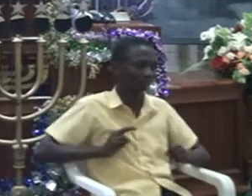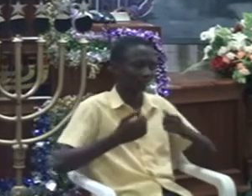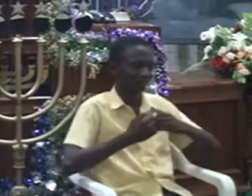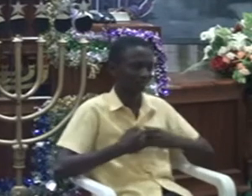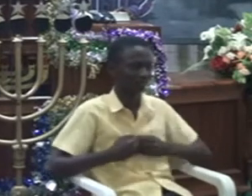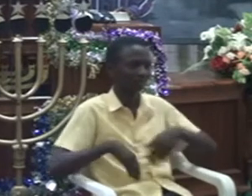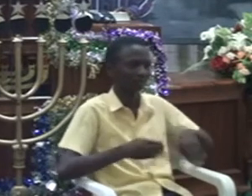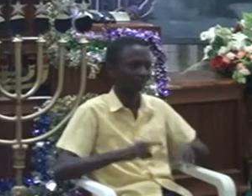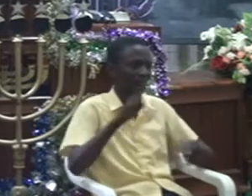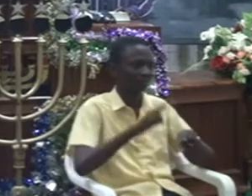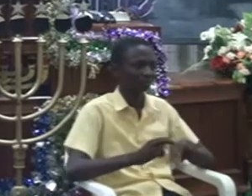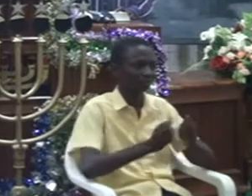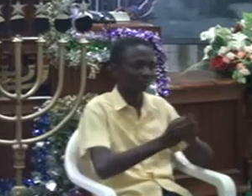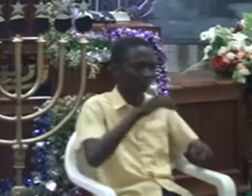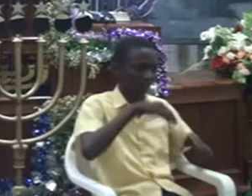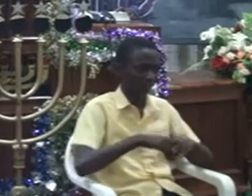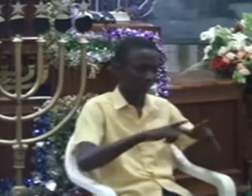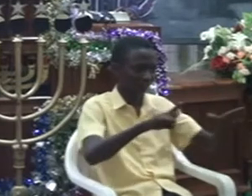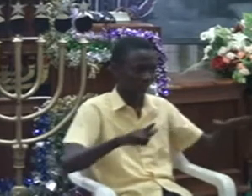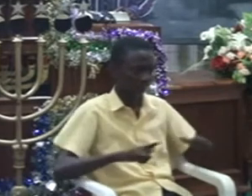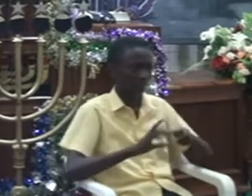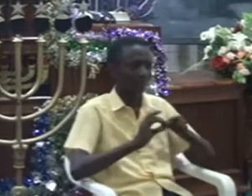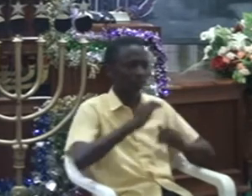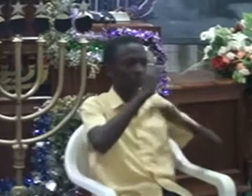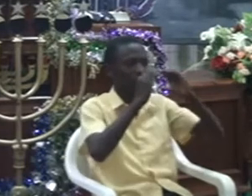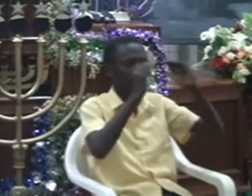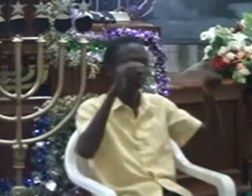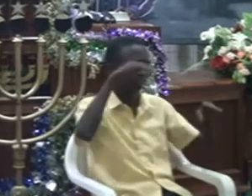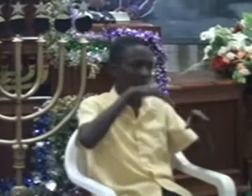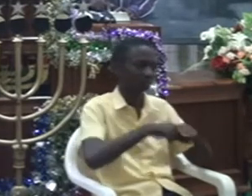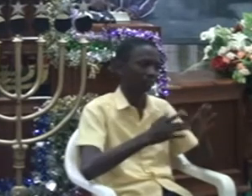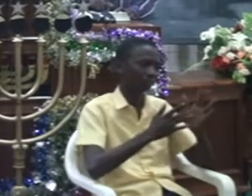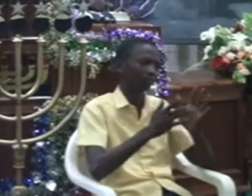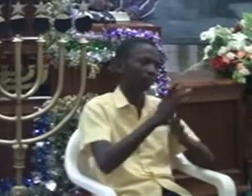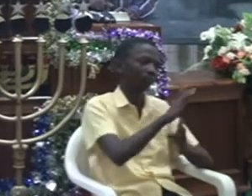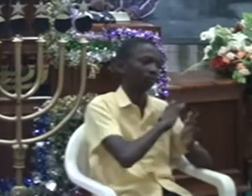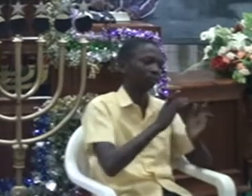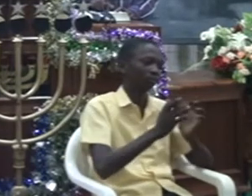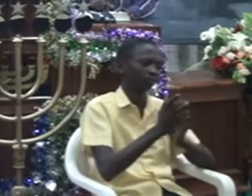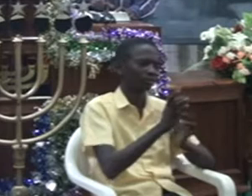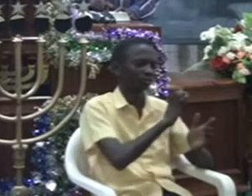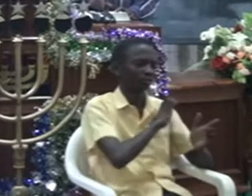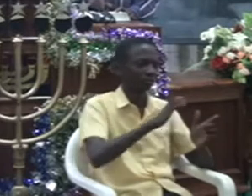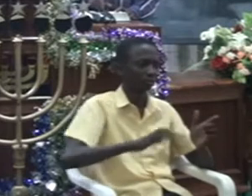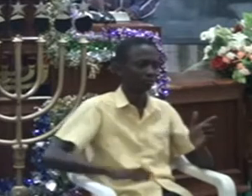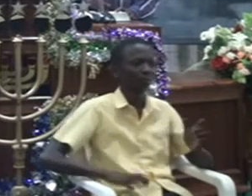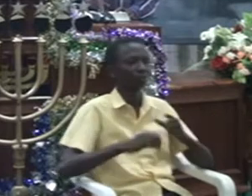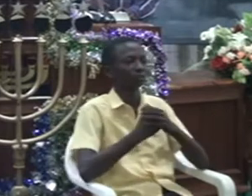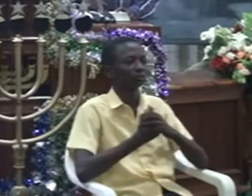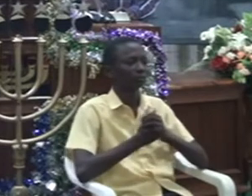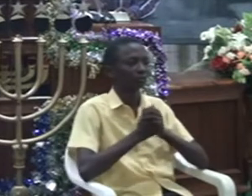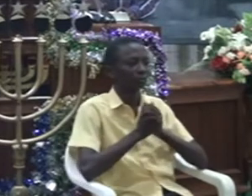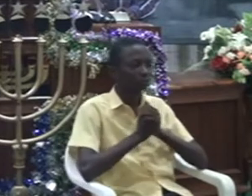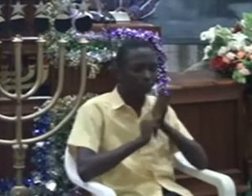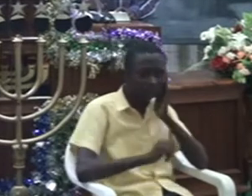asseoir ensemble dans les lieux célestes en Jésus-Christ. Na alitufufua pamoja naye na